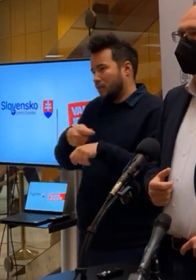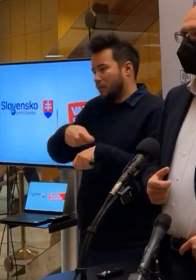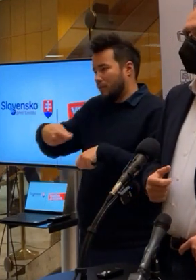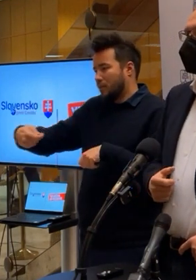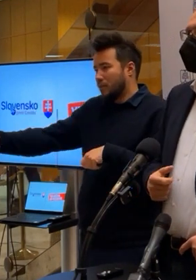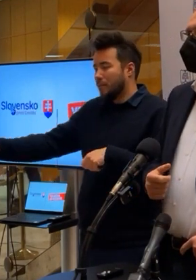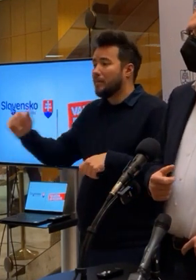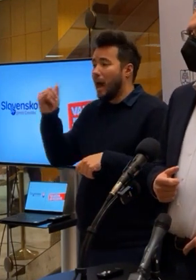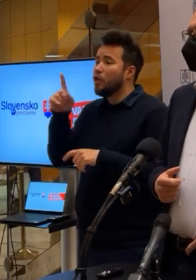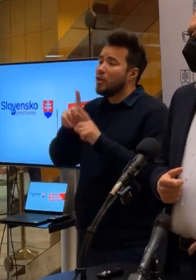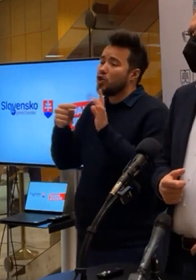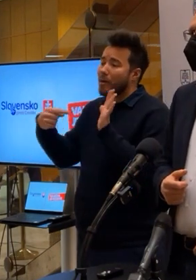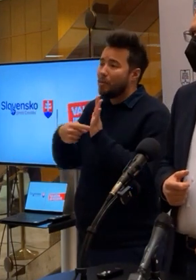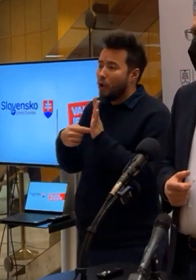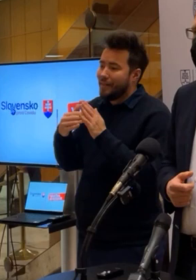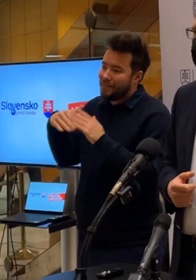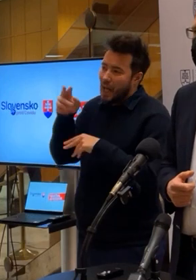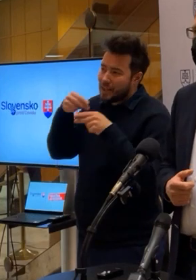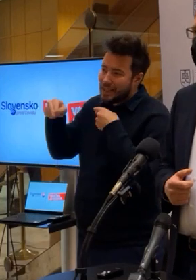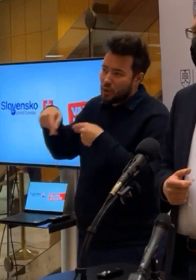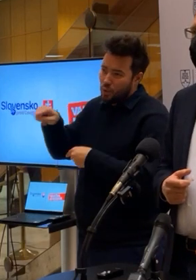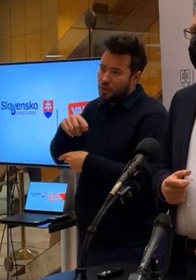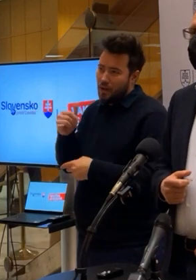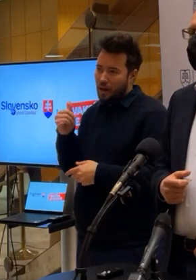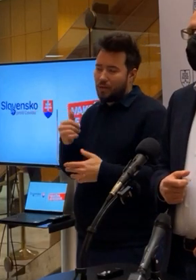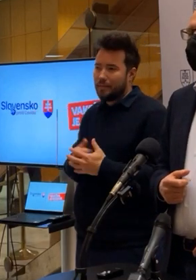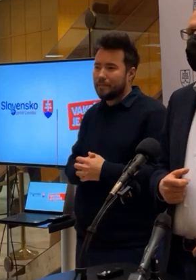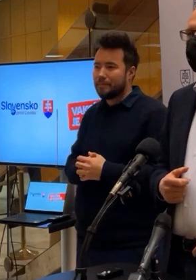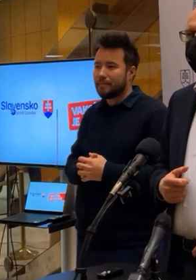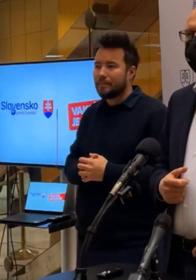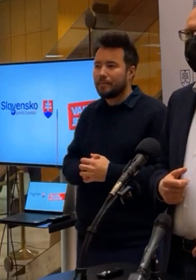bodoch sme aj dlhšie diskutovali.